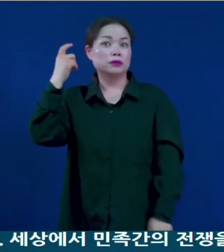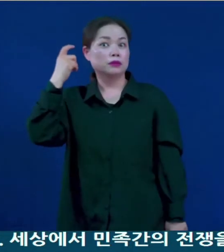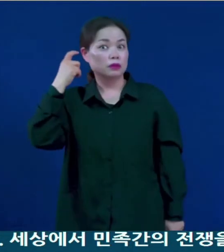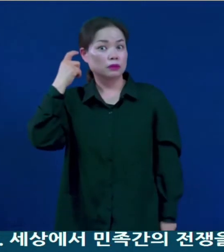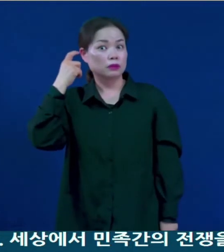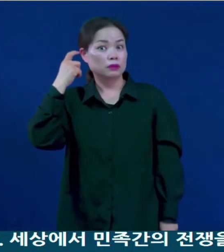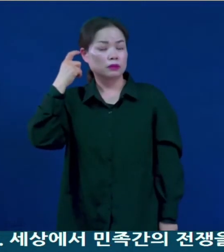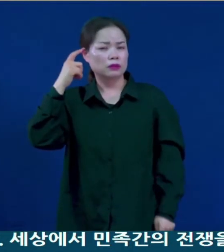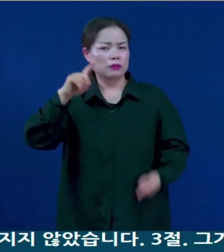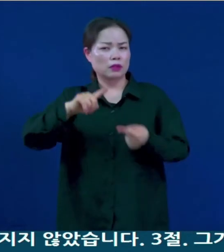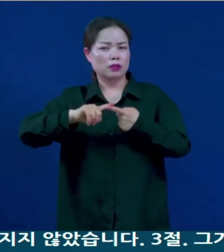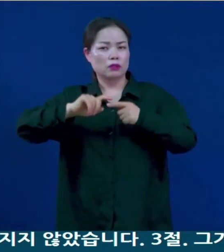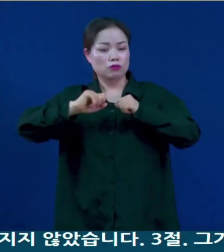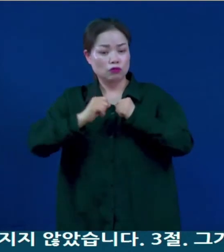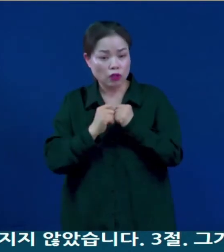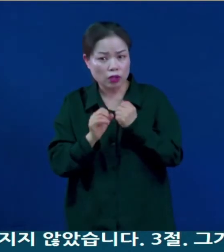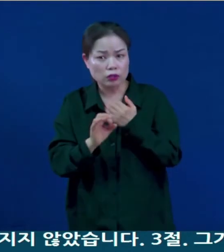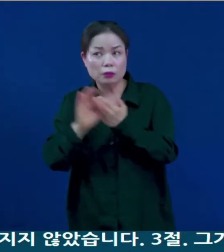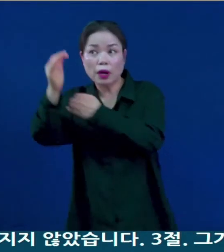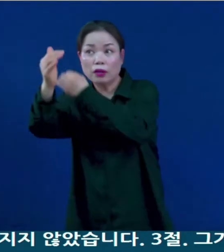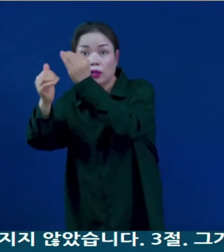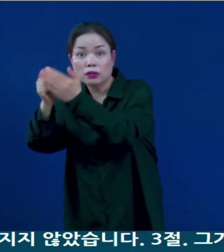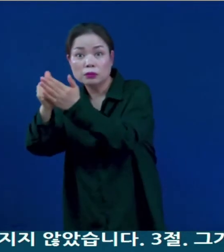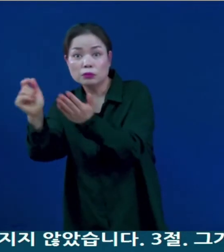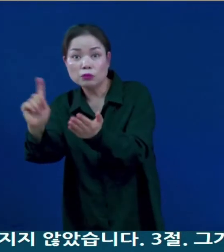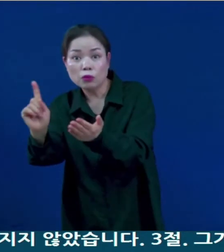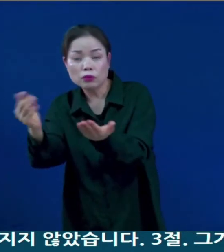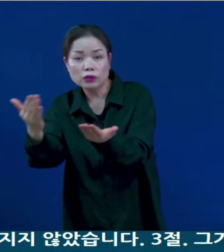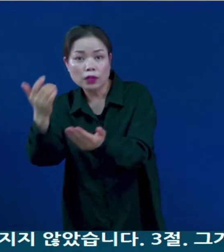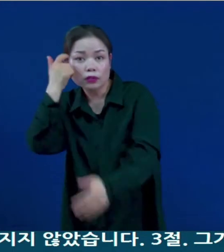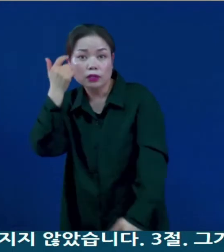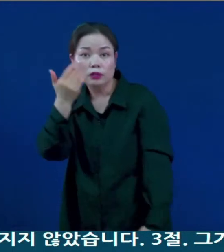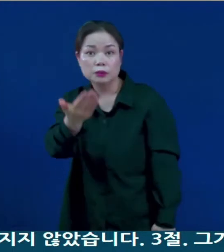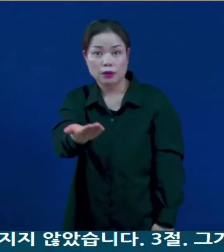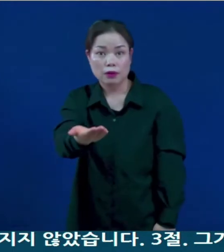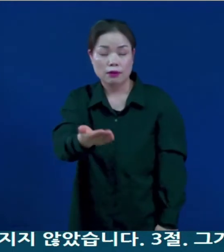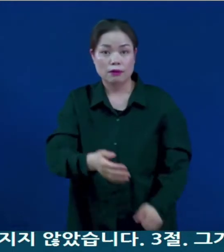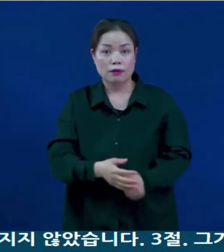듣고 따르겠다고 찾아오면 하나님이 어떤 일을 하시겠다고 합니까?